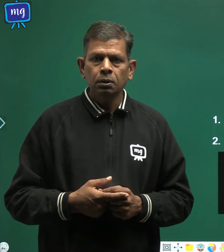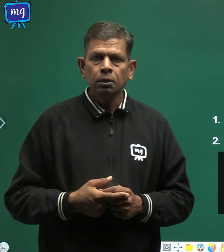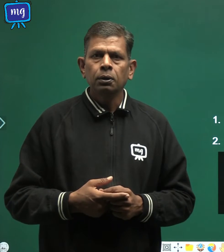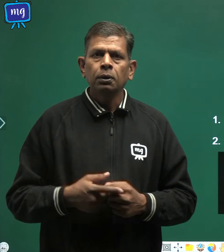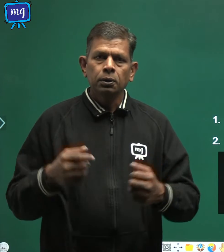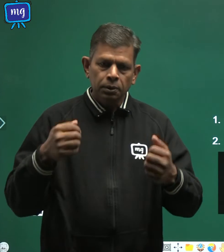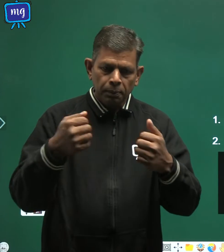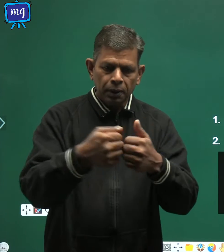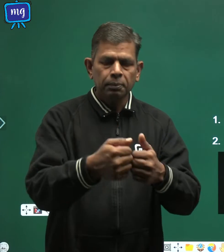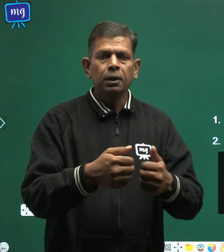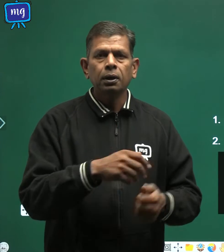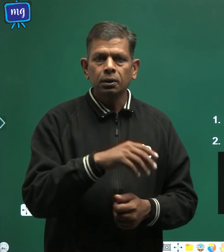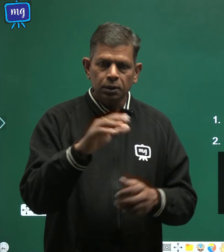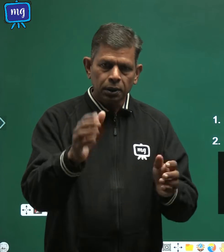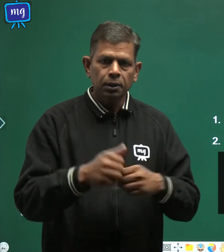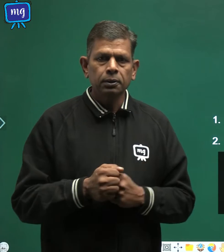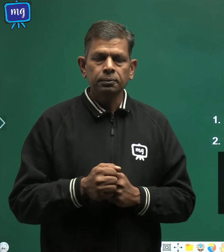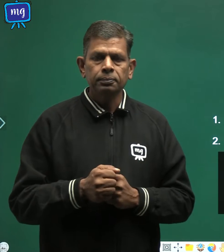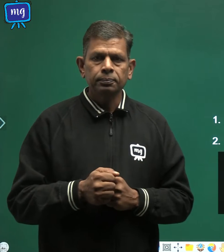संपर्क में आते हैं।